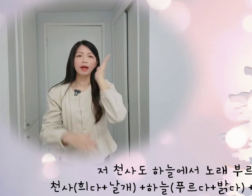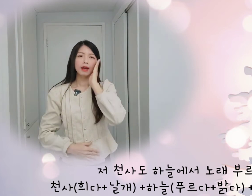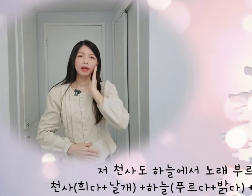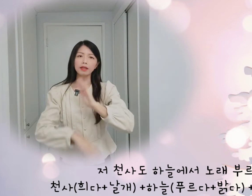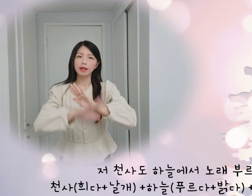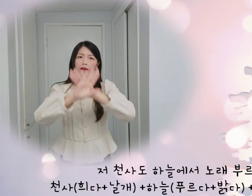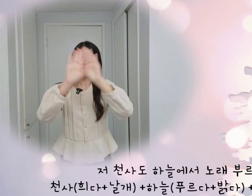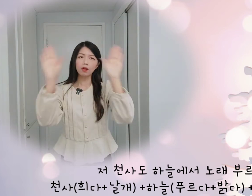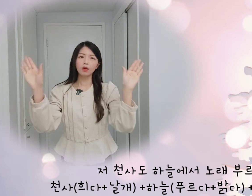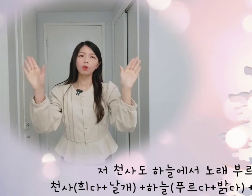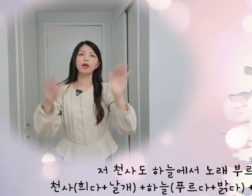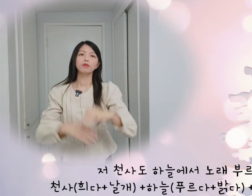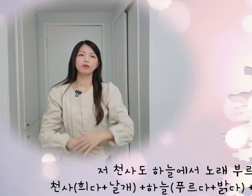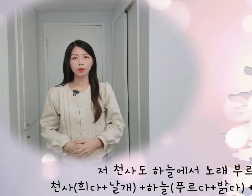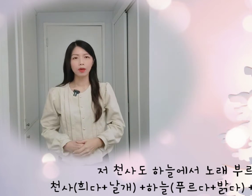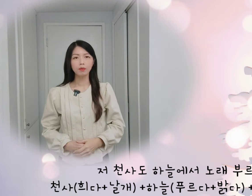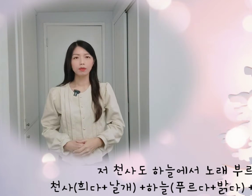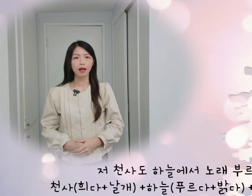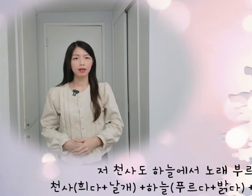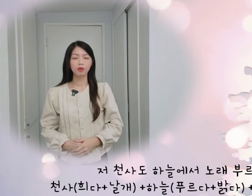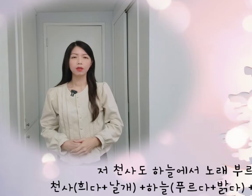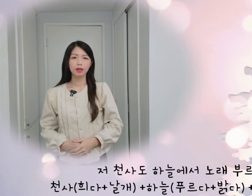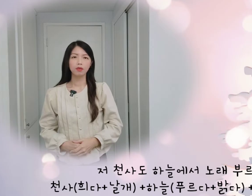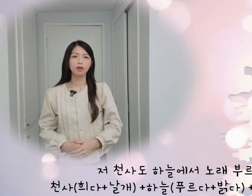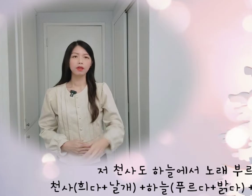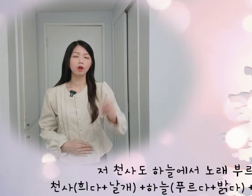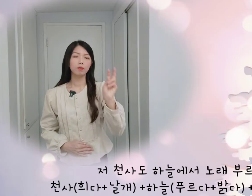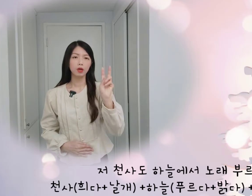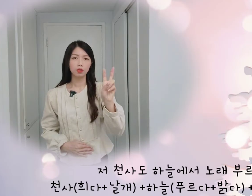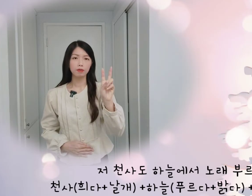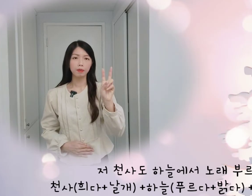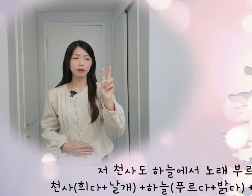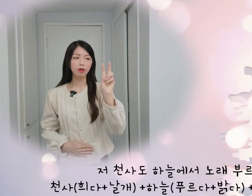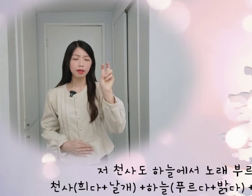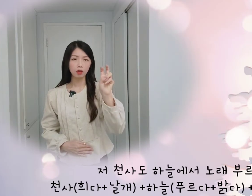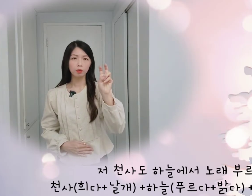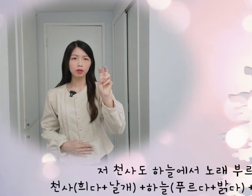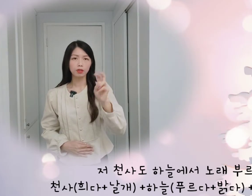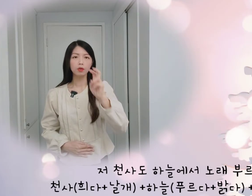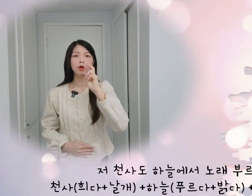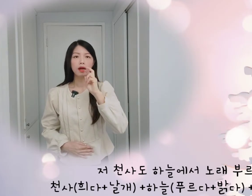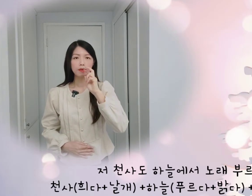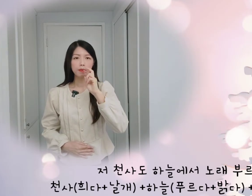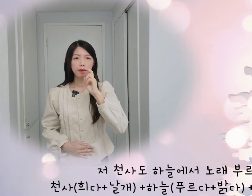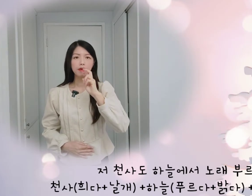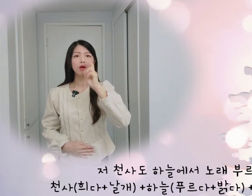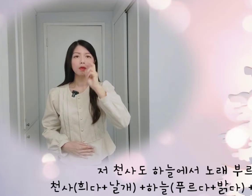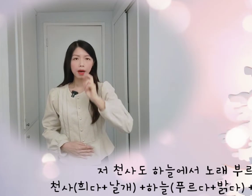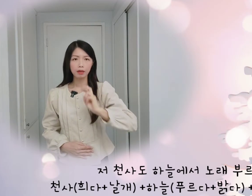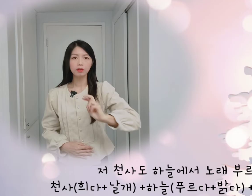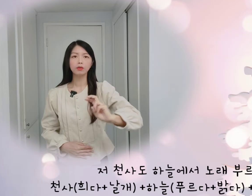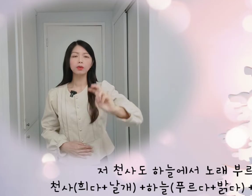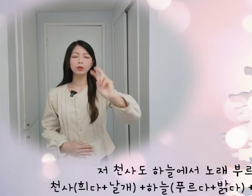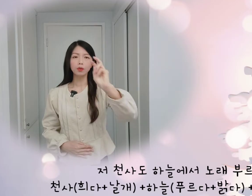됩니다. 하늘에서 노래 부르네. 노래 부르다 라고 하는 뜻의 수어는 검지하고 중지만 펴서 살짝 구부려 주시고 입